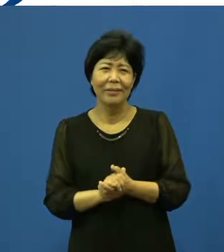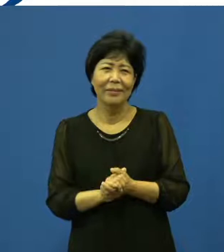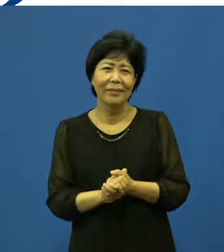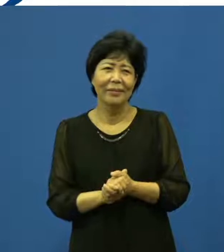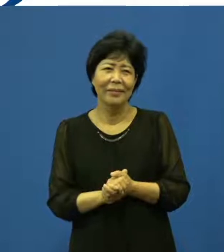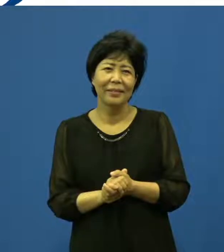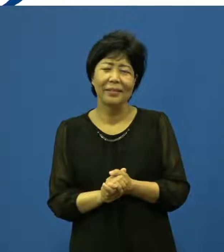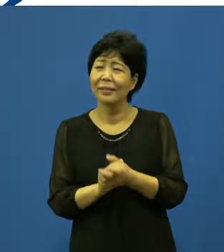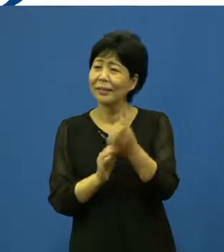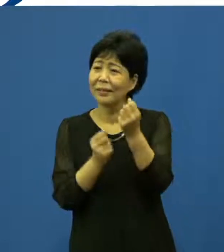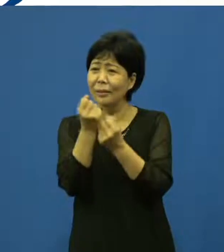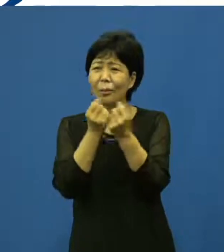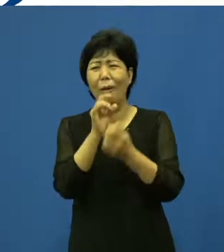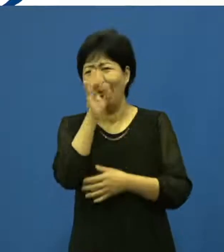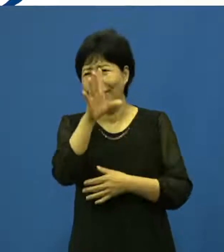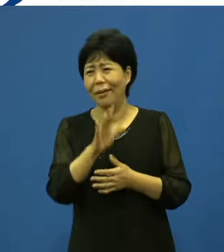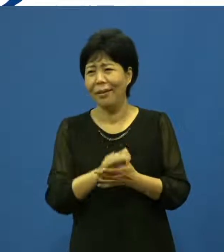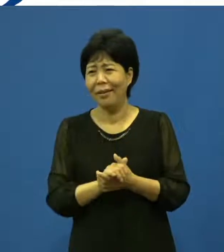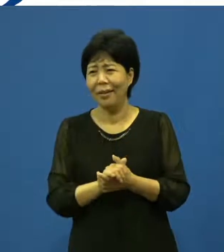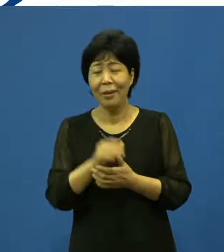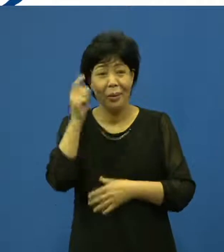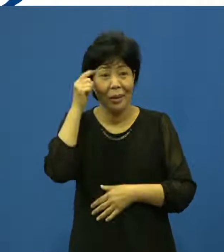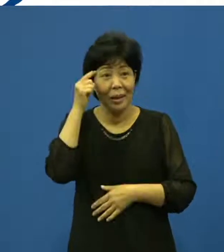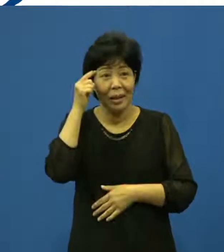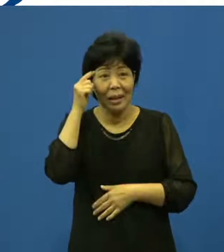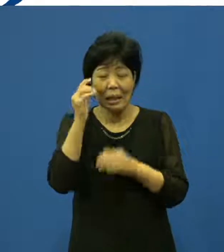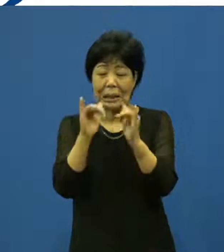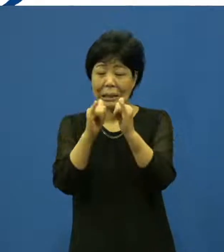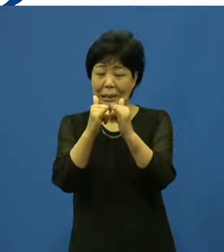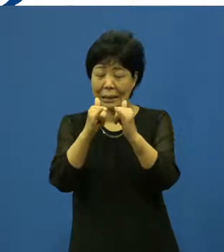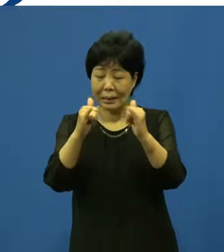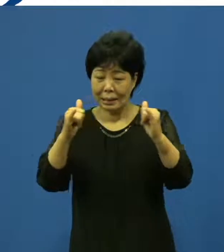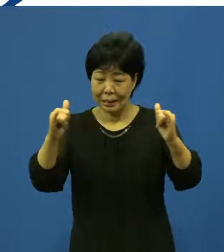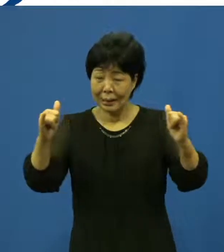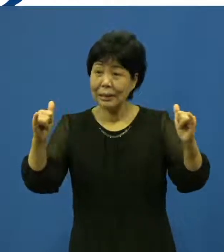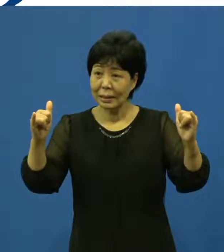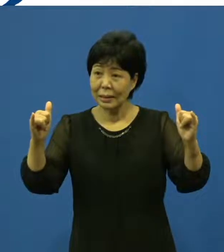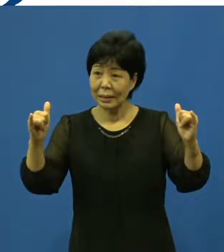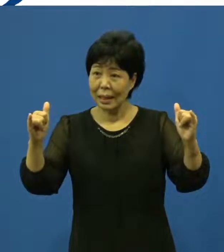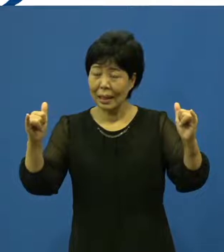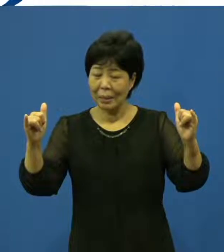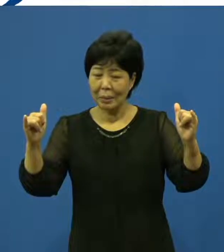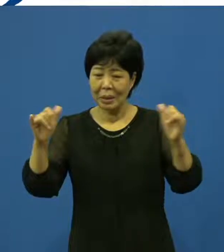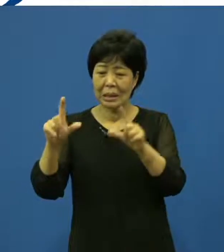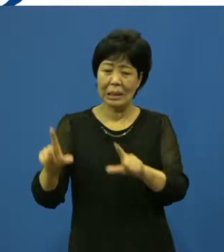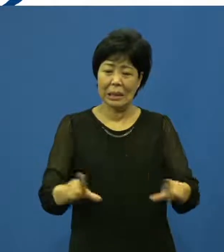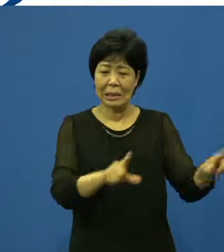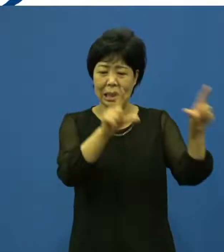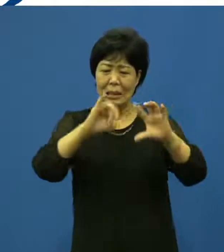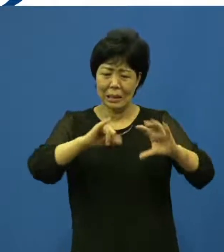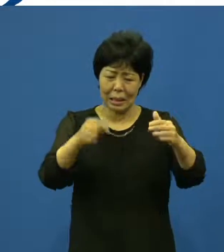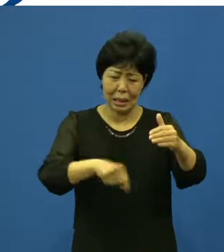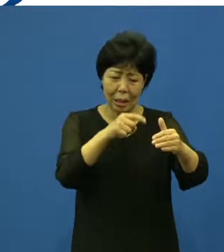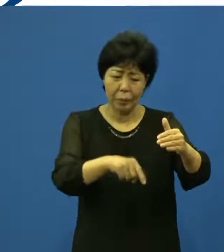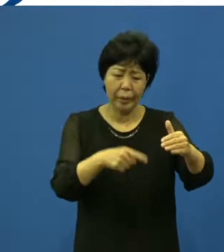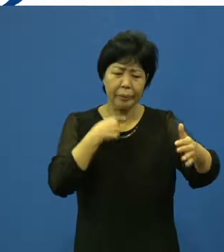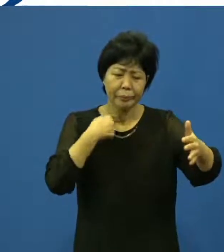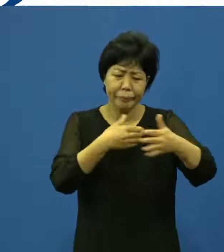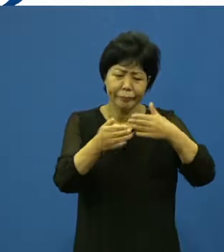그러니까 설명이 안 되는 이유는 인간 세상에서 우리가 한 번도 경험해 본 적이 없는 것이기